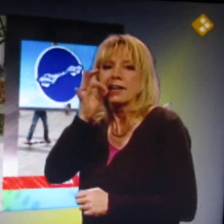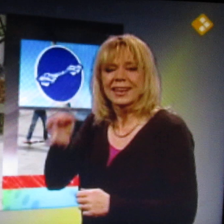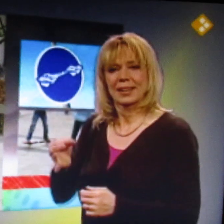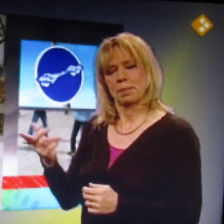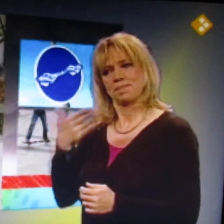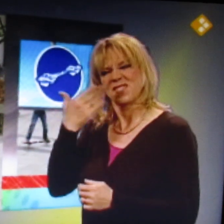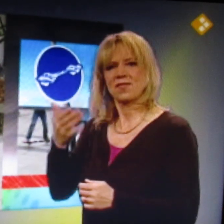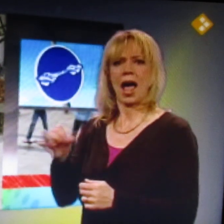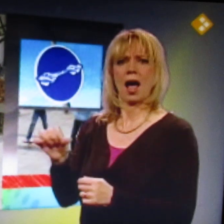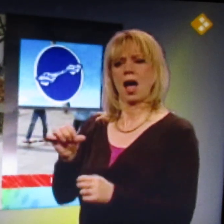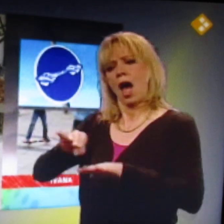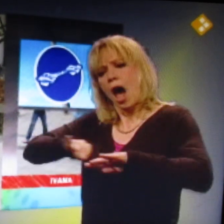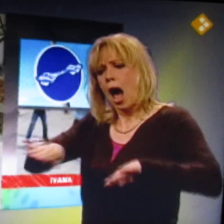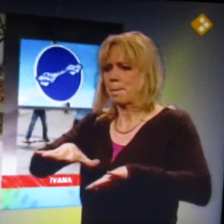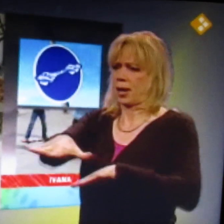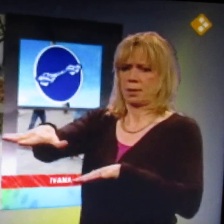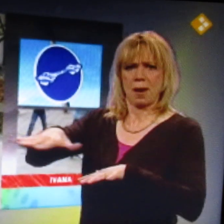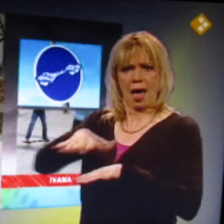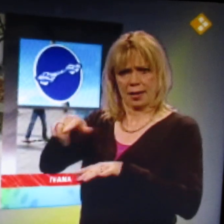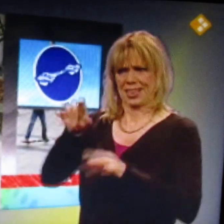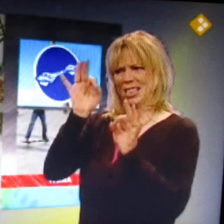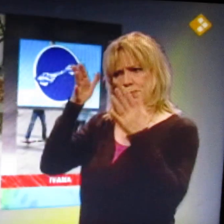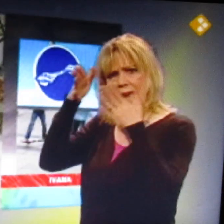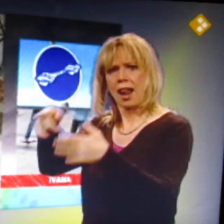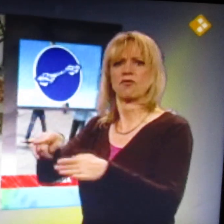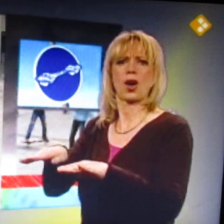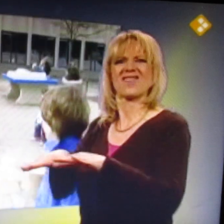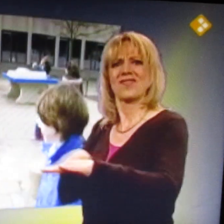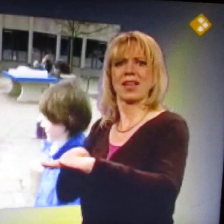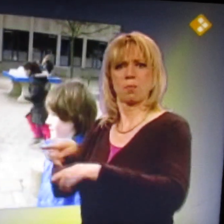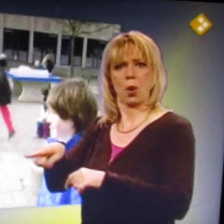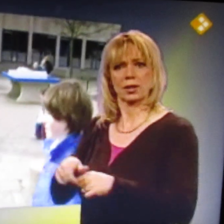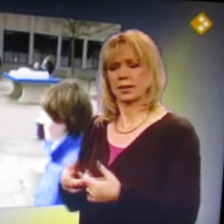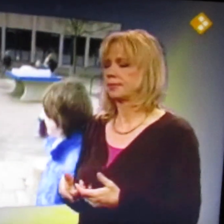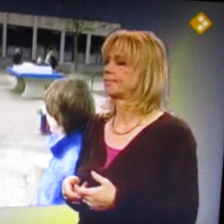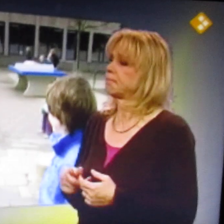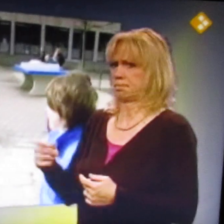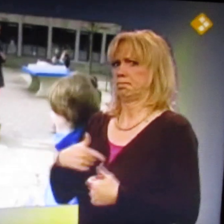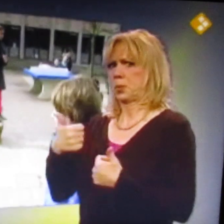voor waveboarders kunnen maken. Dat vind ik een goede tip, dat ga ik nu meteen doen.